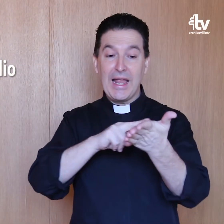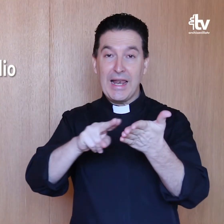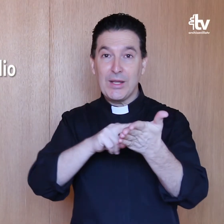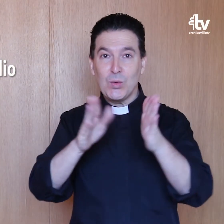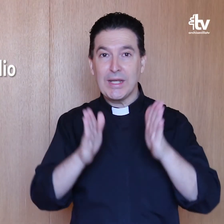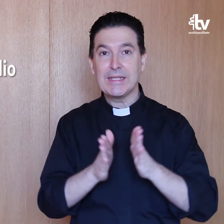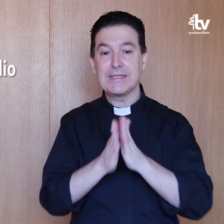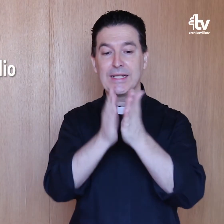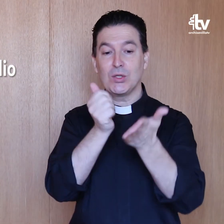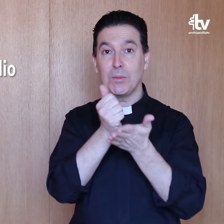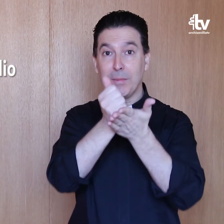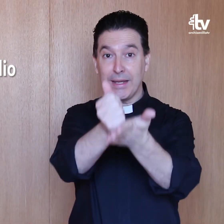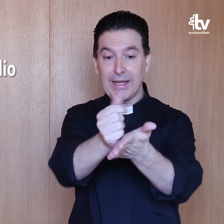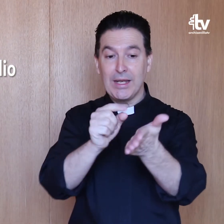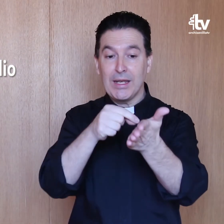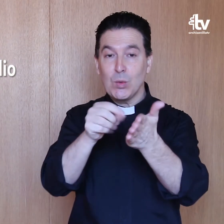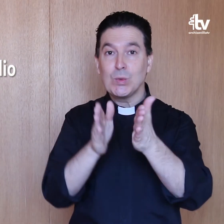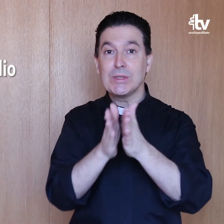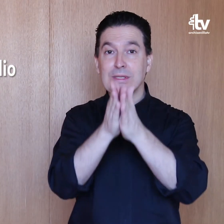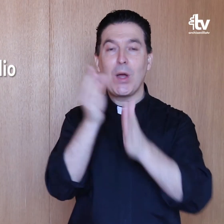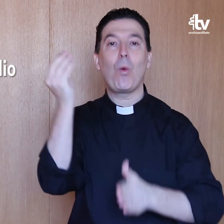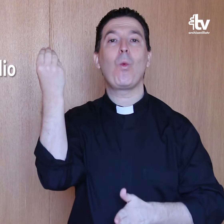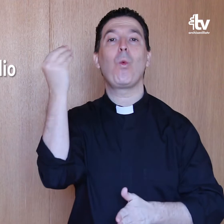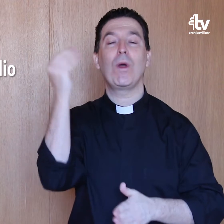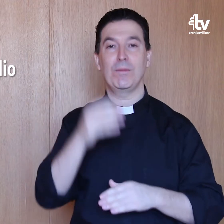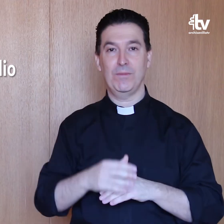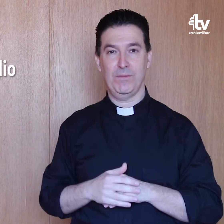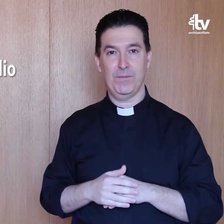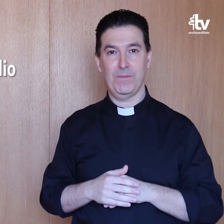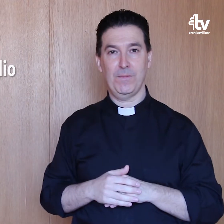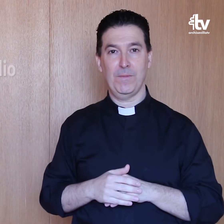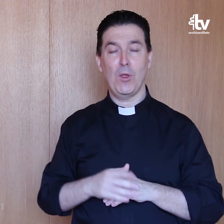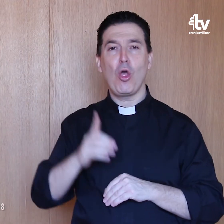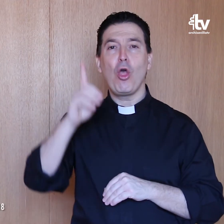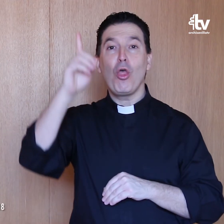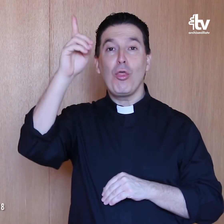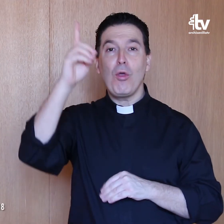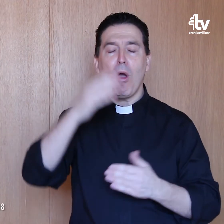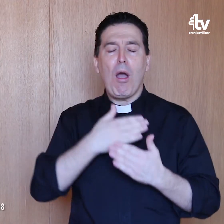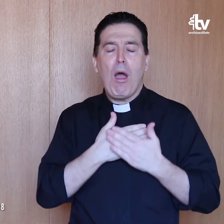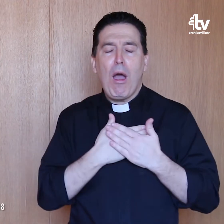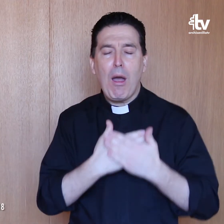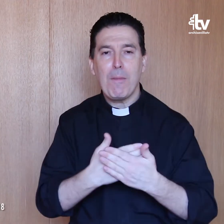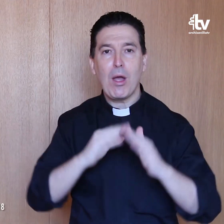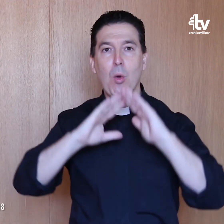Lectura del Santo Evangelio según San Juan Tanto amó Dios al mundo,